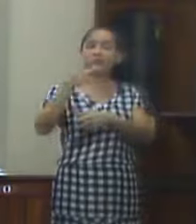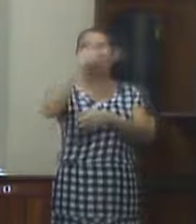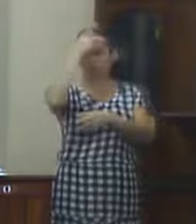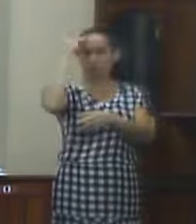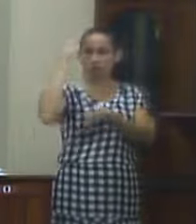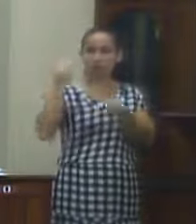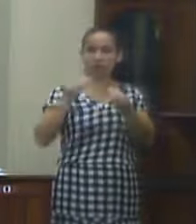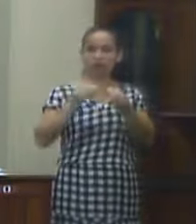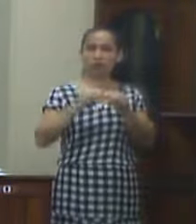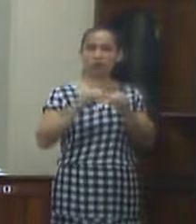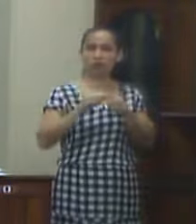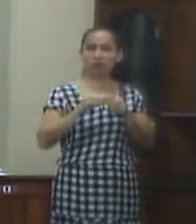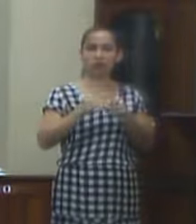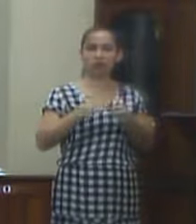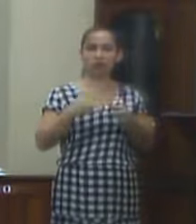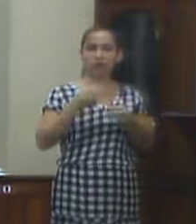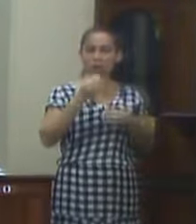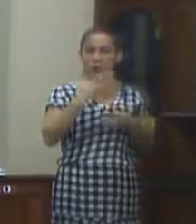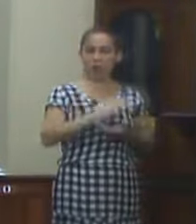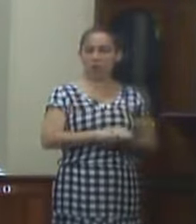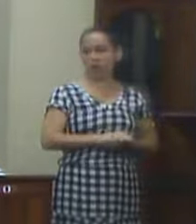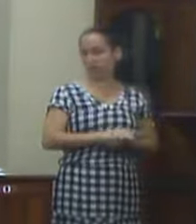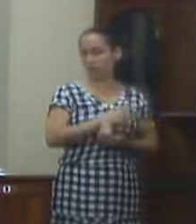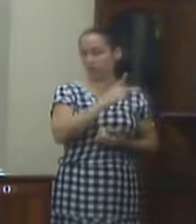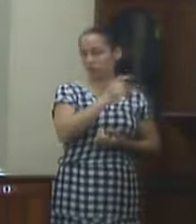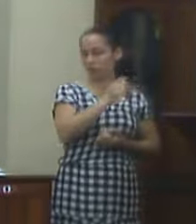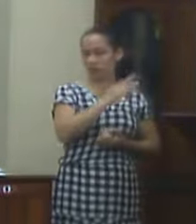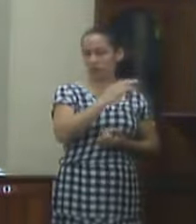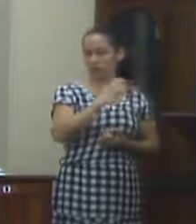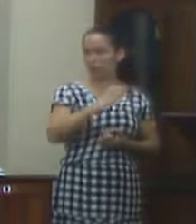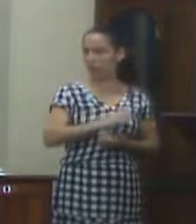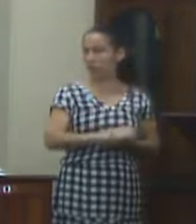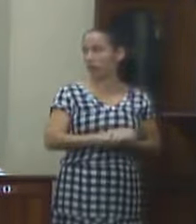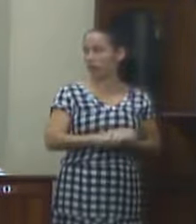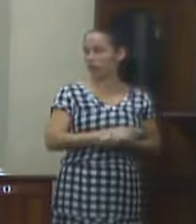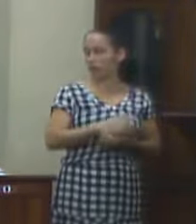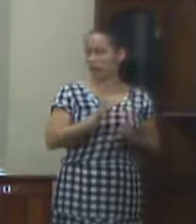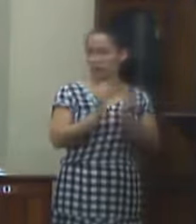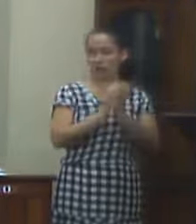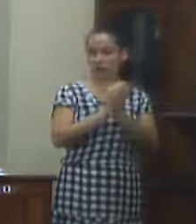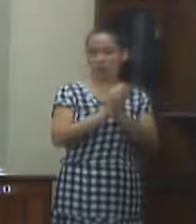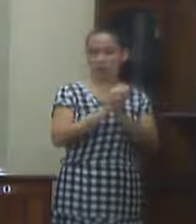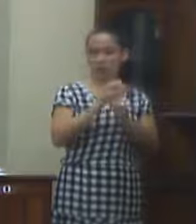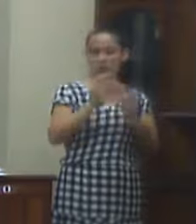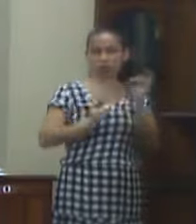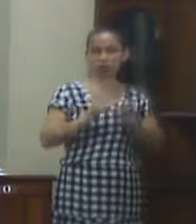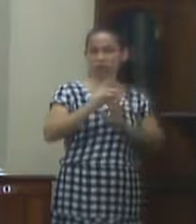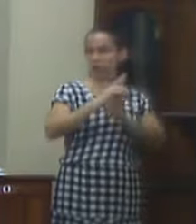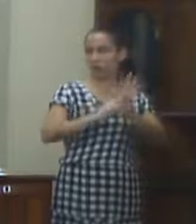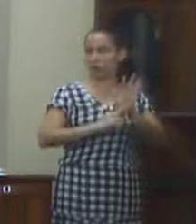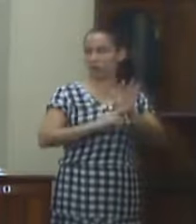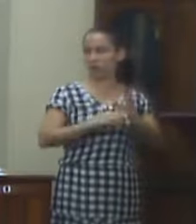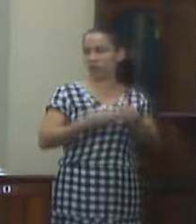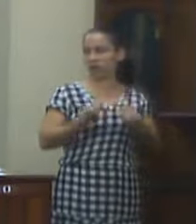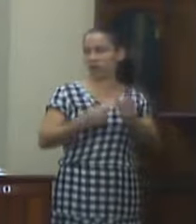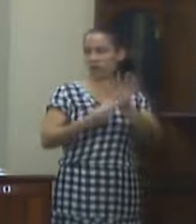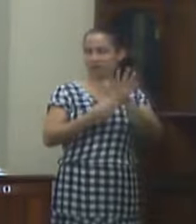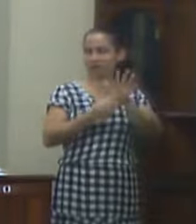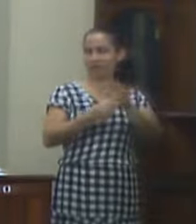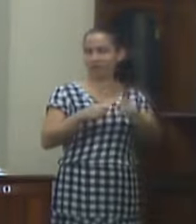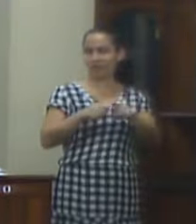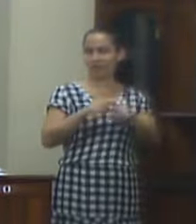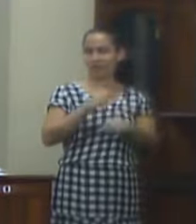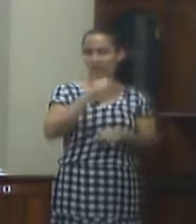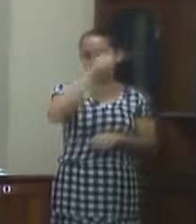iluminação pública de qualidade. Parecer. Tendo a Comissão Permanente de Justiça e Redação analisado o projeto de lei apresentado pelo